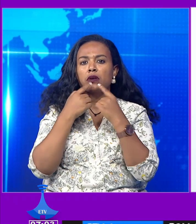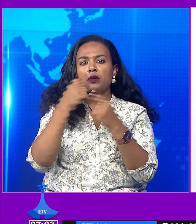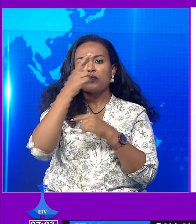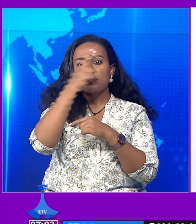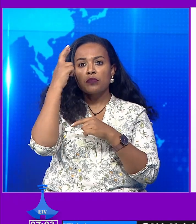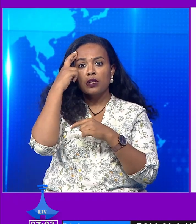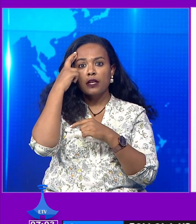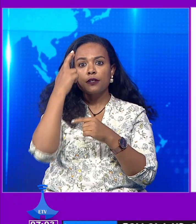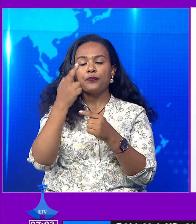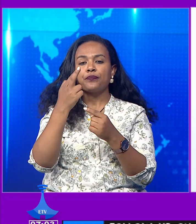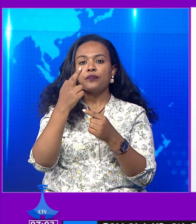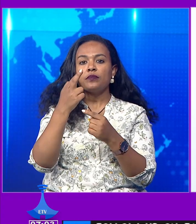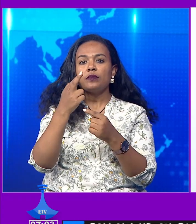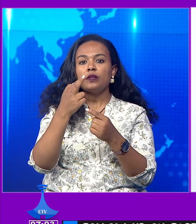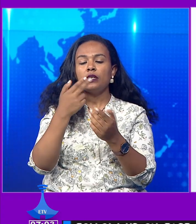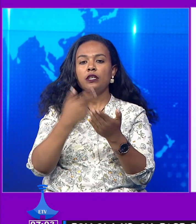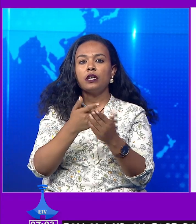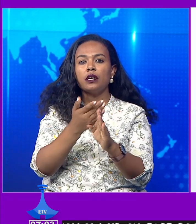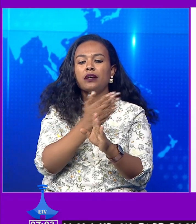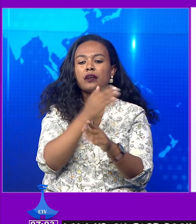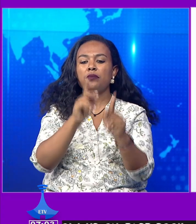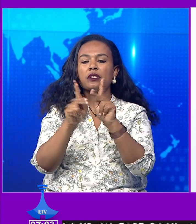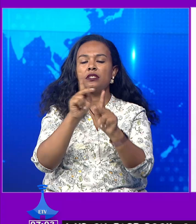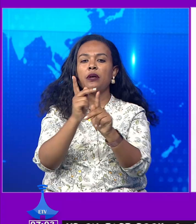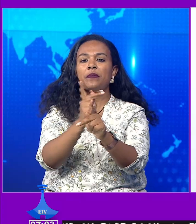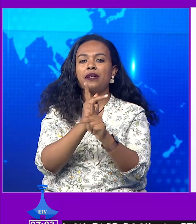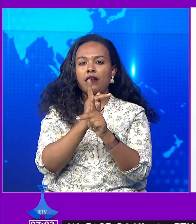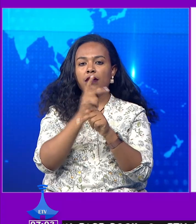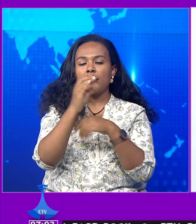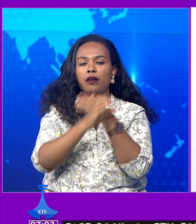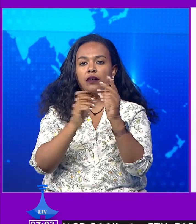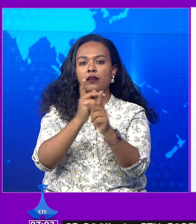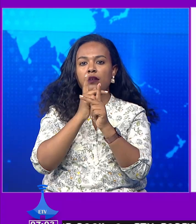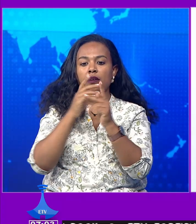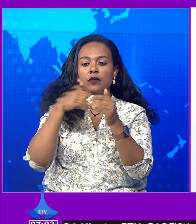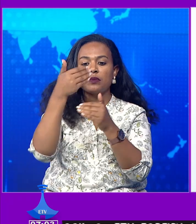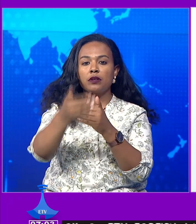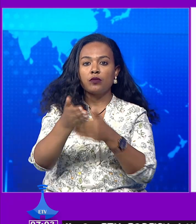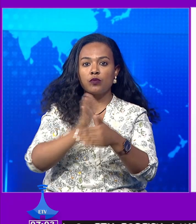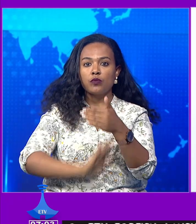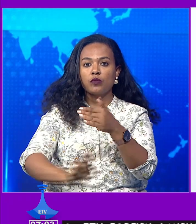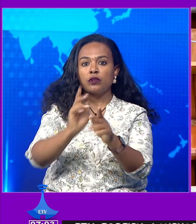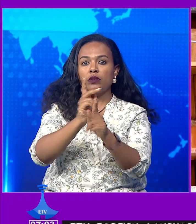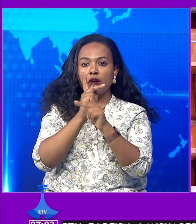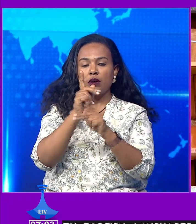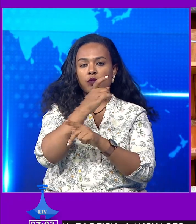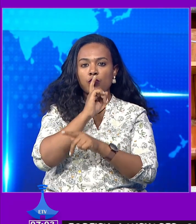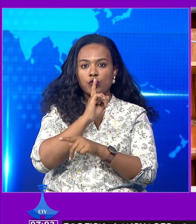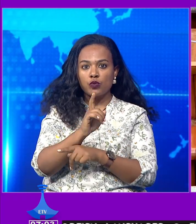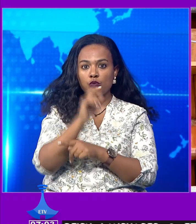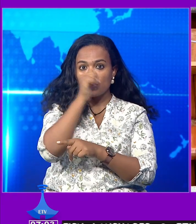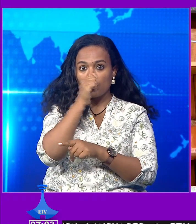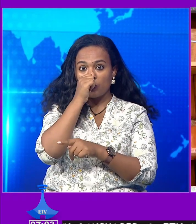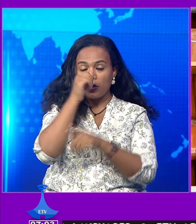ምክንያት it is because it has become የህብረተሰብ ዕዳ፣ የአገር ዕዳ እየሆነ የሚቀጥለው ትውልድ ዕዳ እየሆነ ስለሆነ የኢትዮጵያ